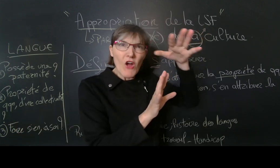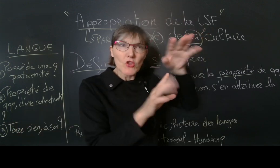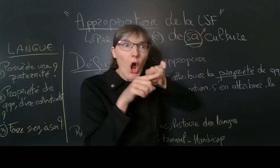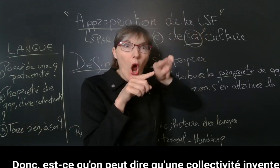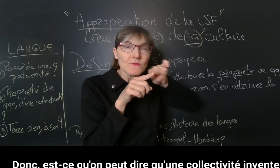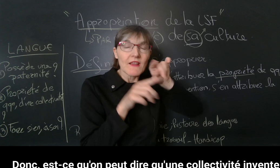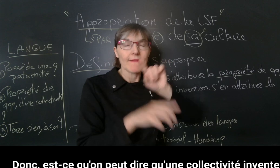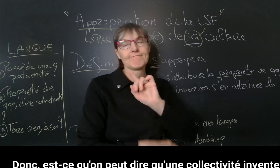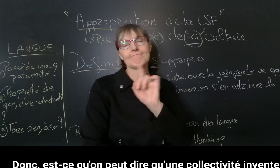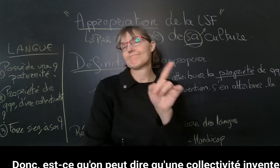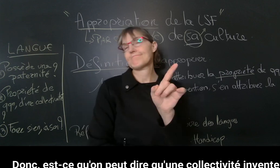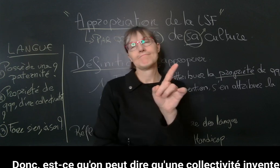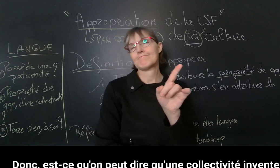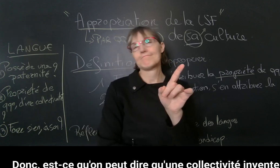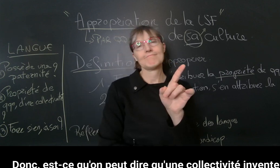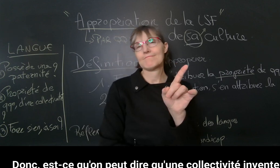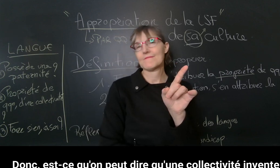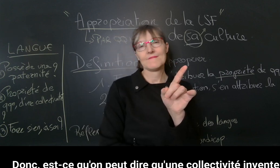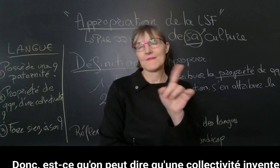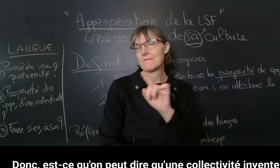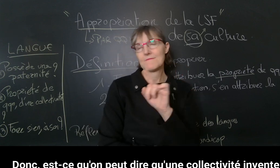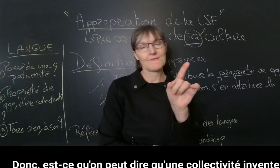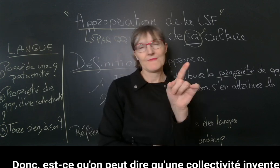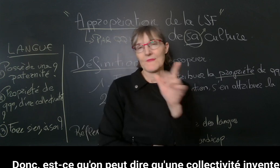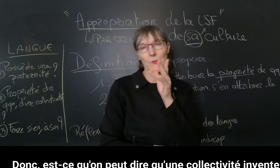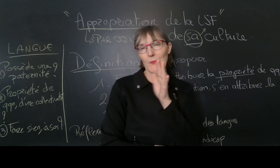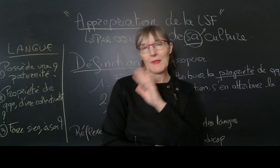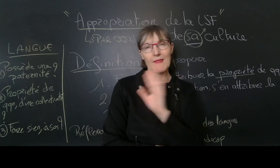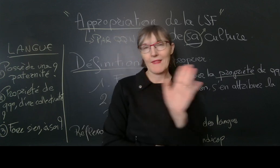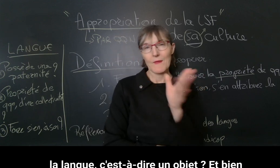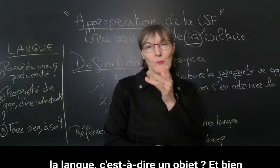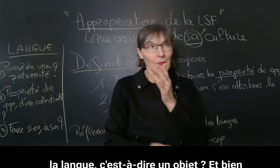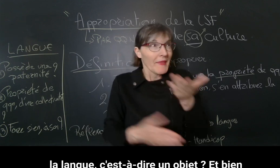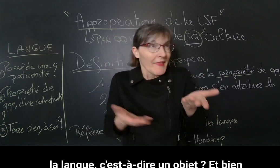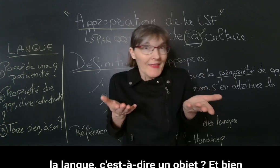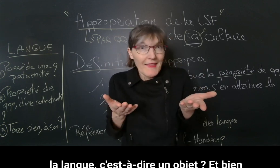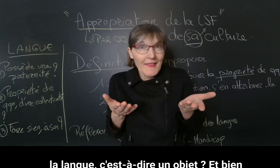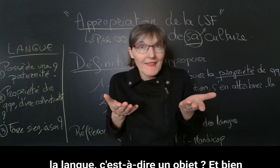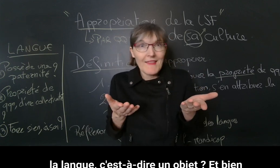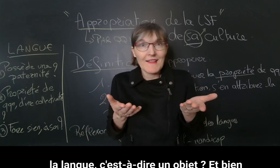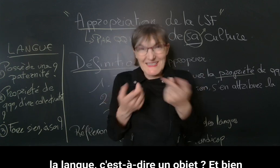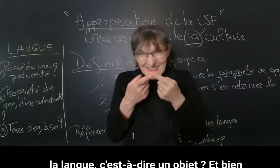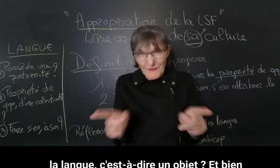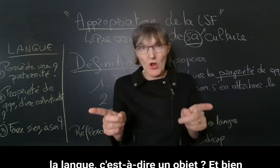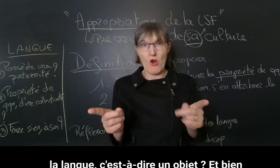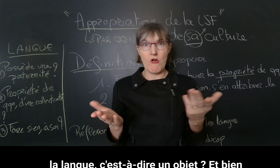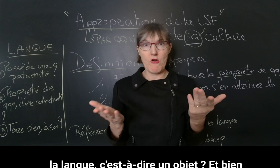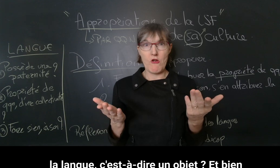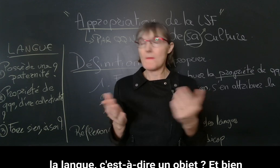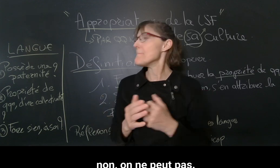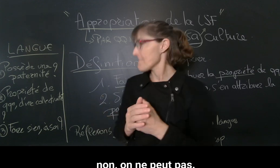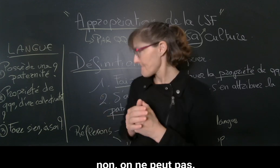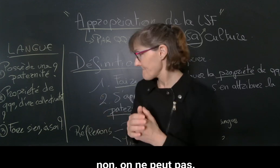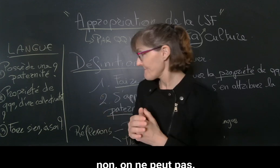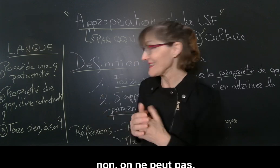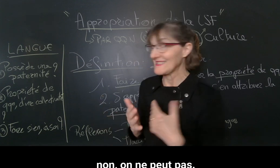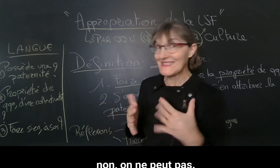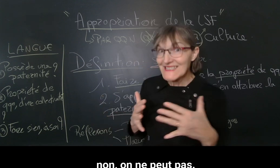signes donc est ce qu'on peut dire qu'une collectivité invente la langue c'est à dire un objet ben non on ne peut pas